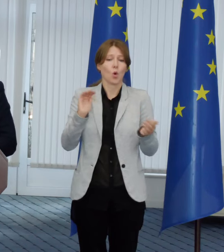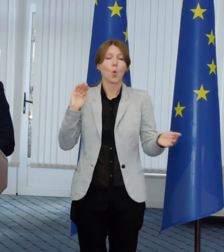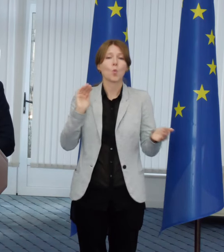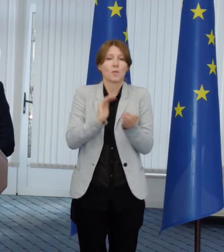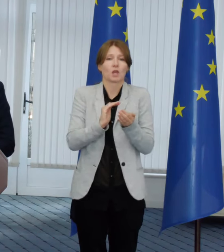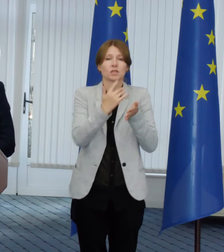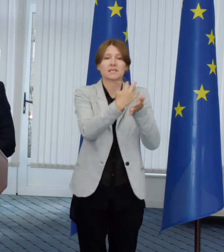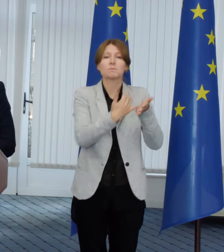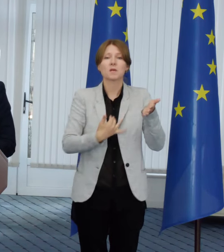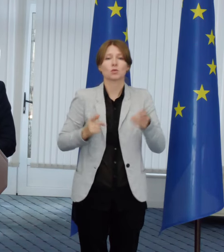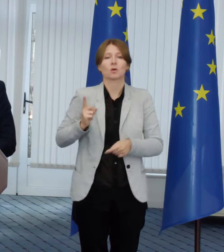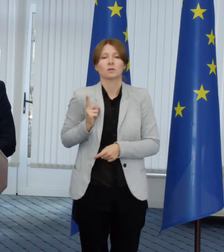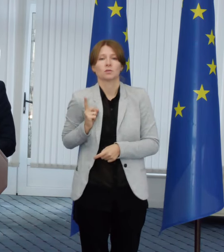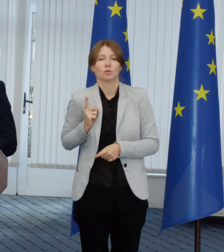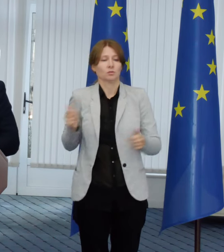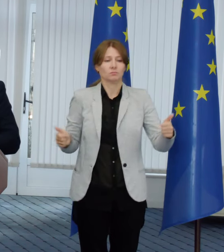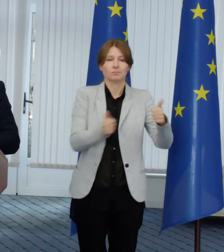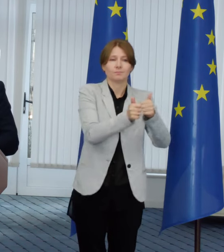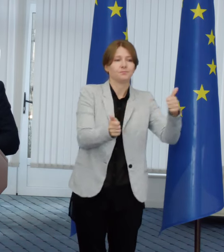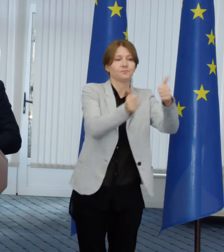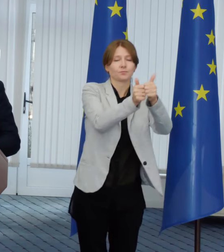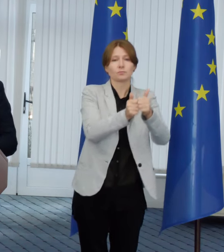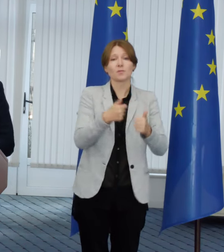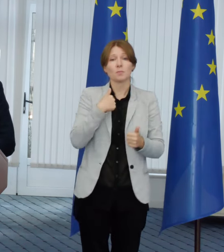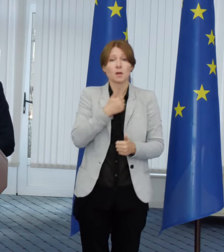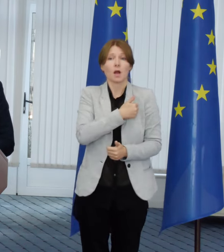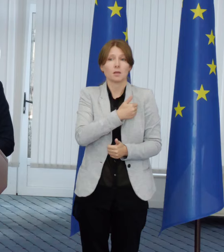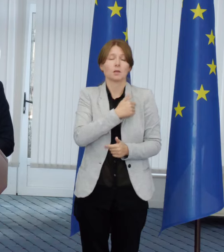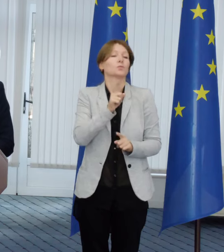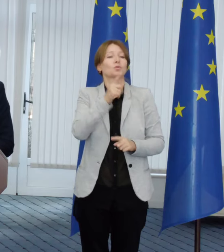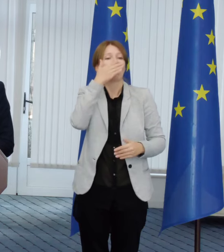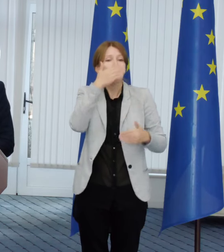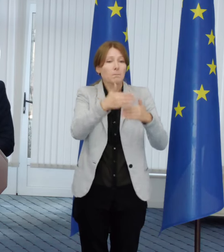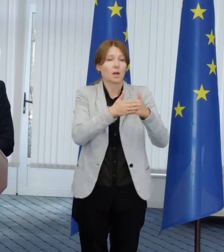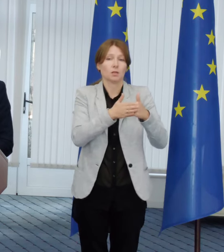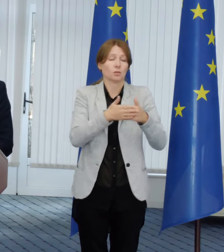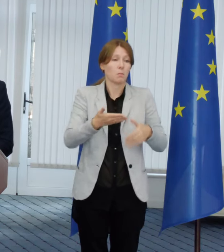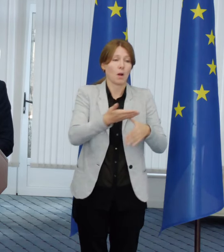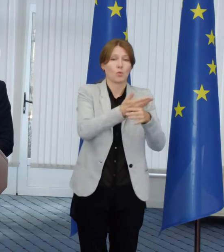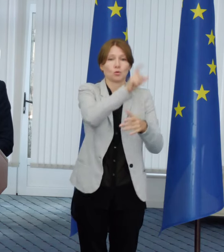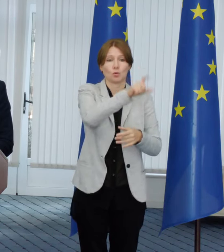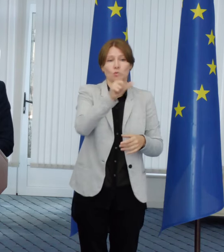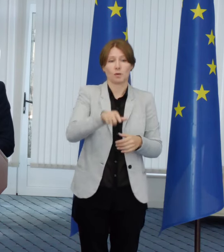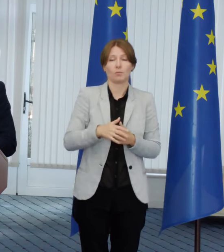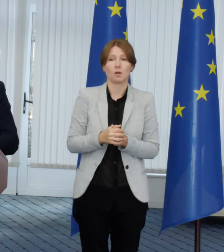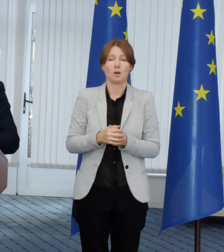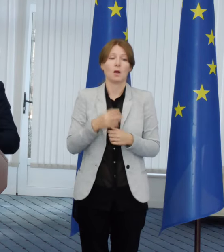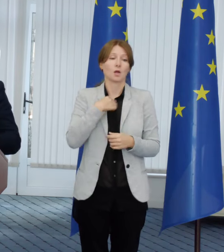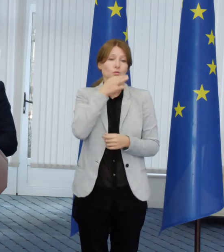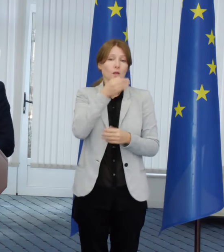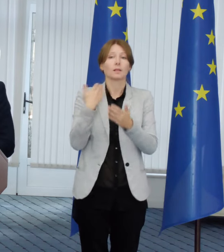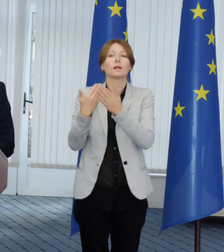să fim aproape la către toți cetățenii care au nevoie. Dar vreau să vă spun, spre exemplu,